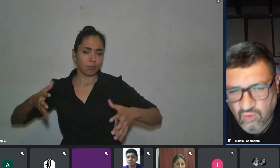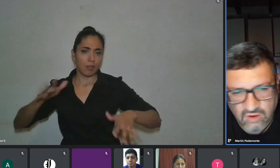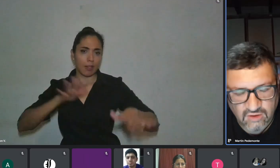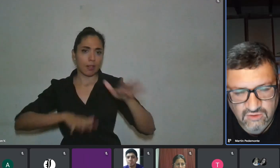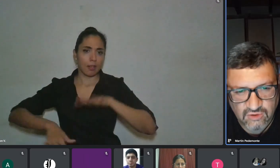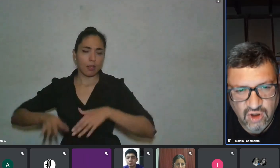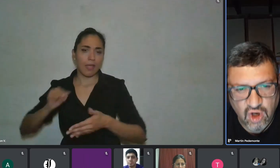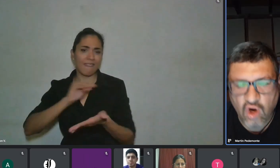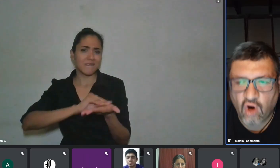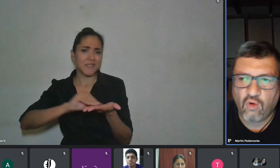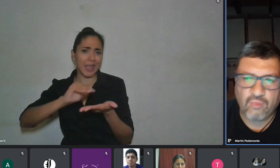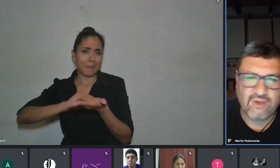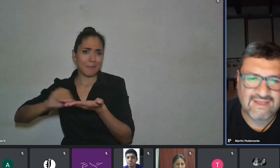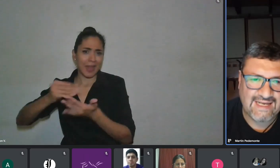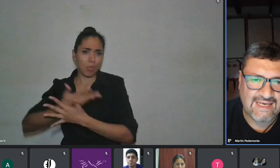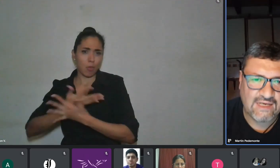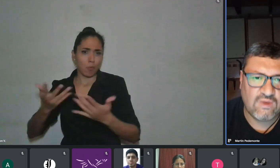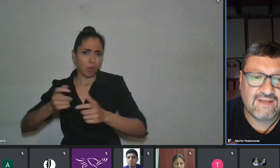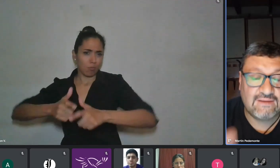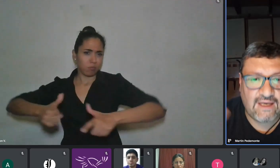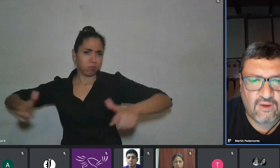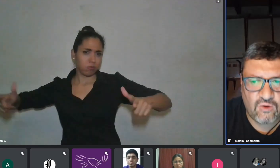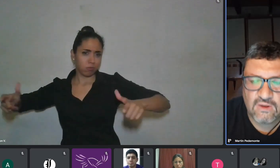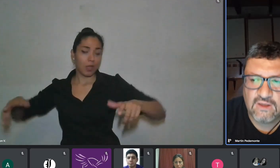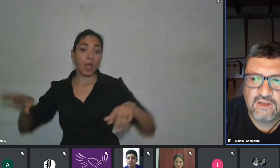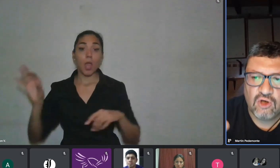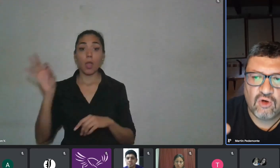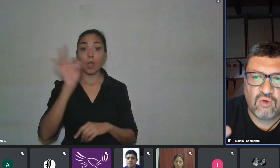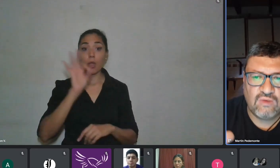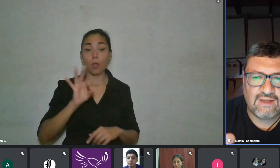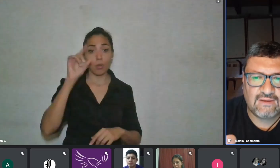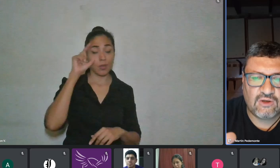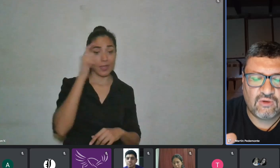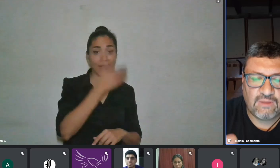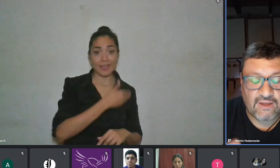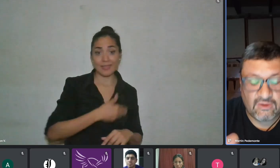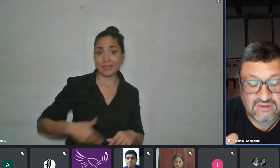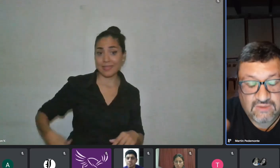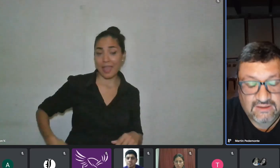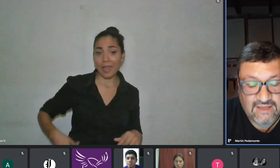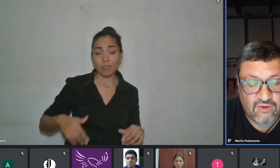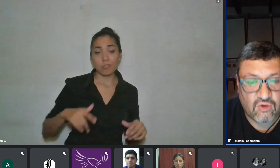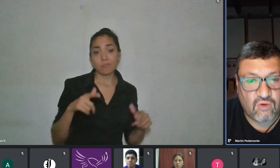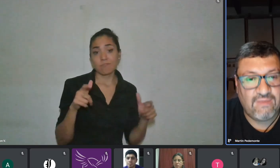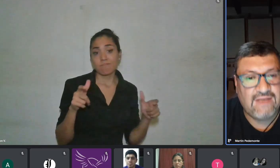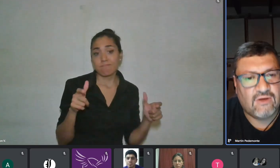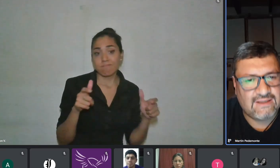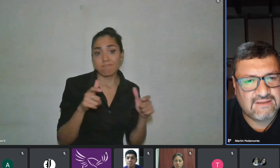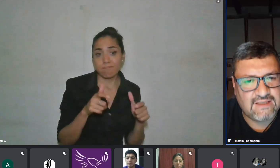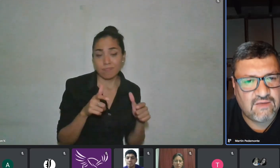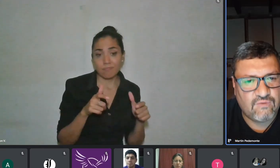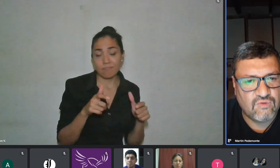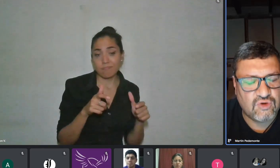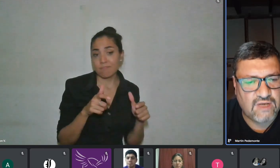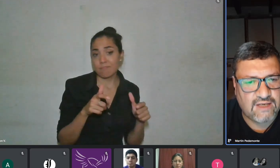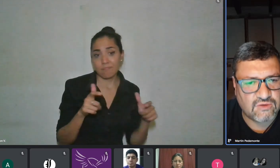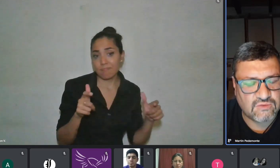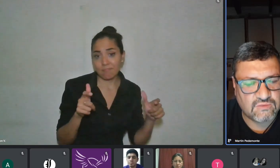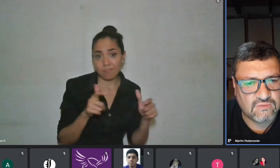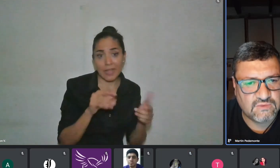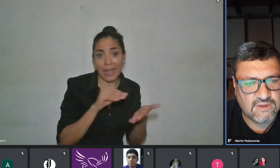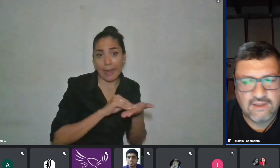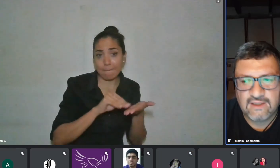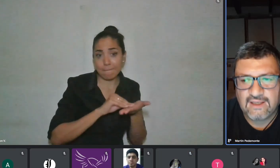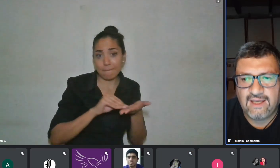funcionarios públicos, o vos podés elegir un Estado un Estado con menos cantidad de funcionarios,